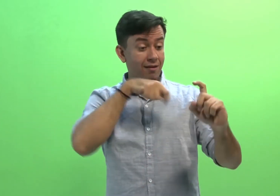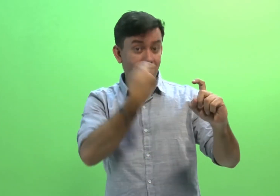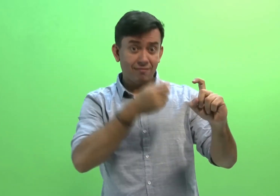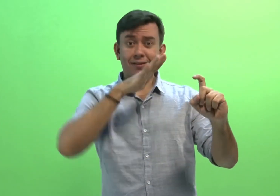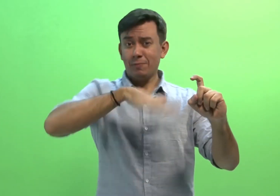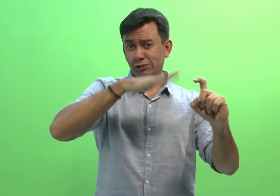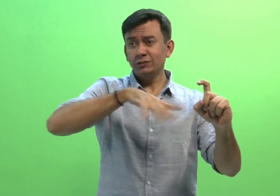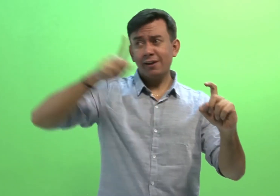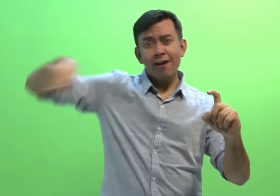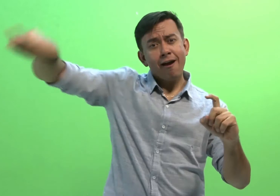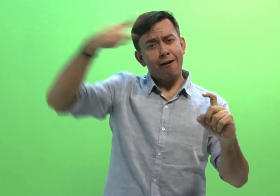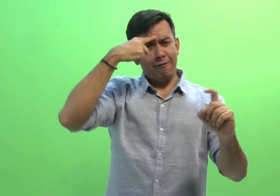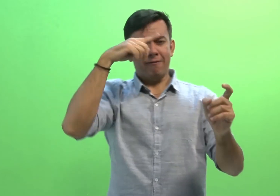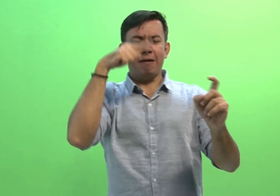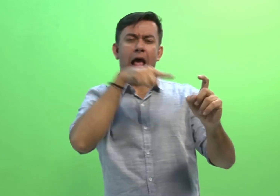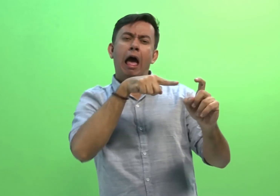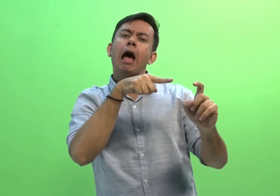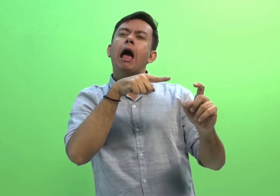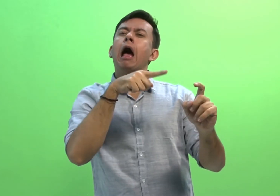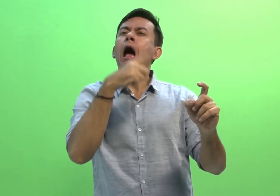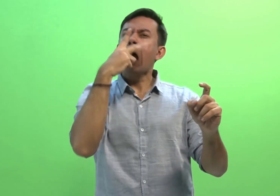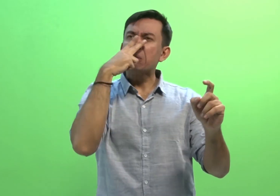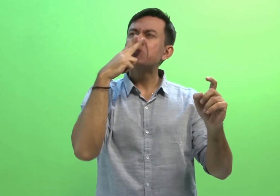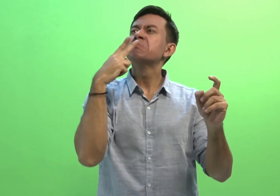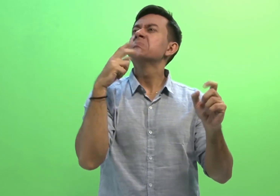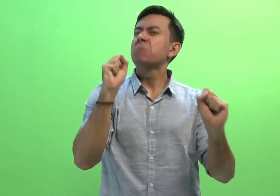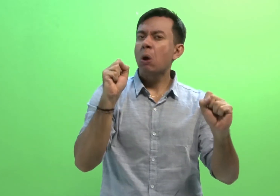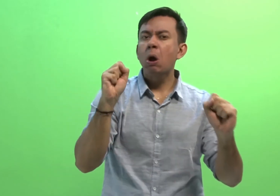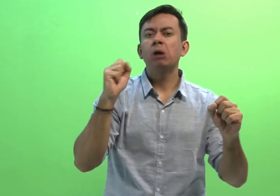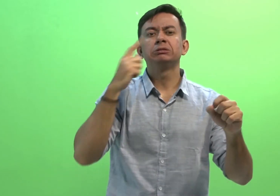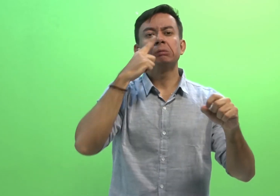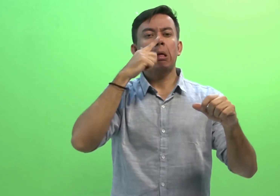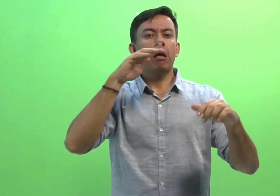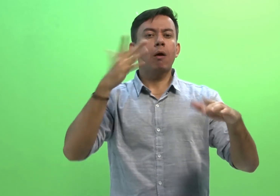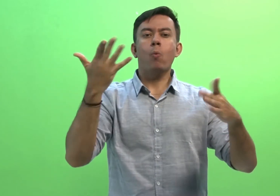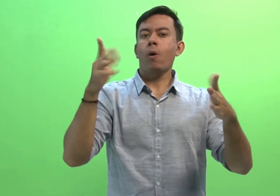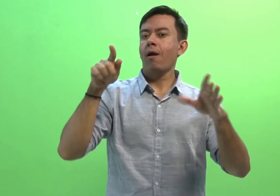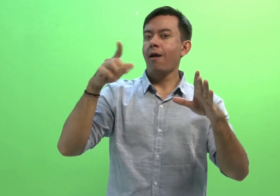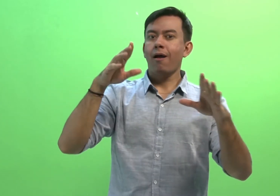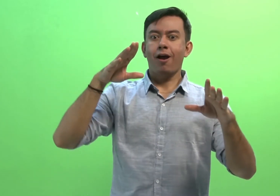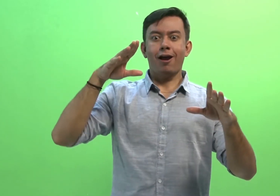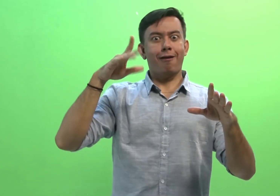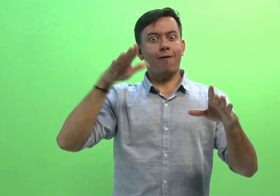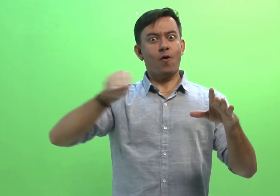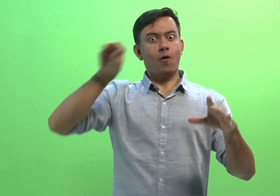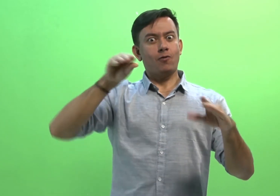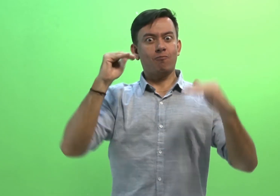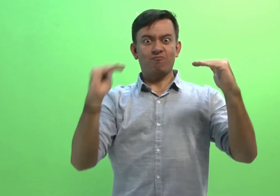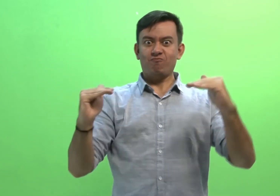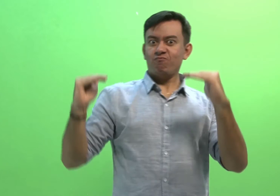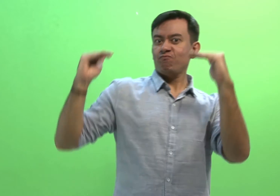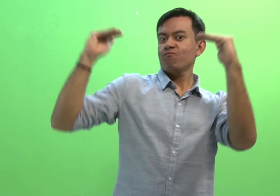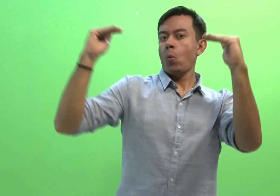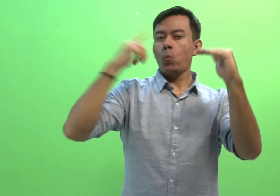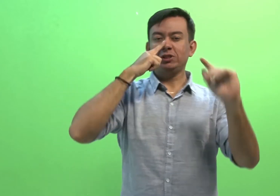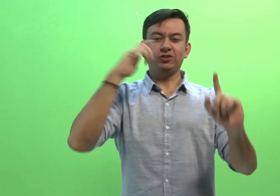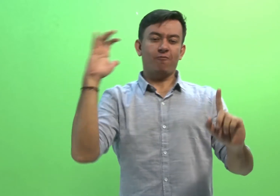entraves quanto à língua de sinais, em comparação. Mas é um mito. A língua oral ela não tem um nível além e tem